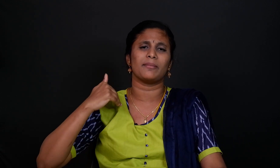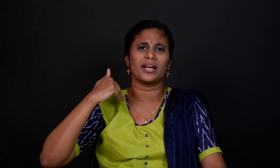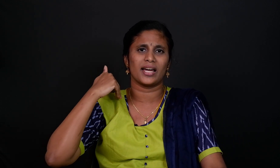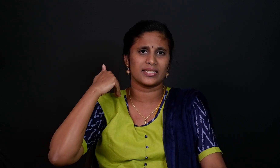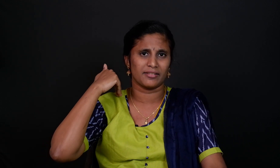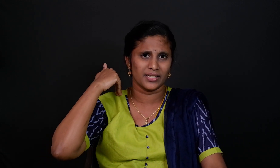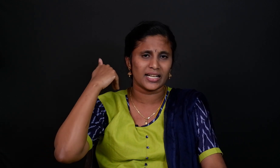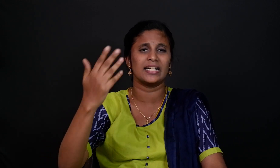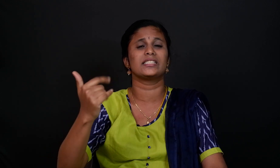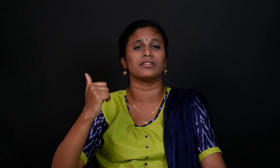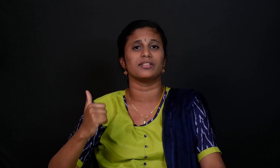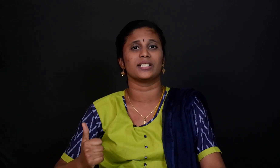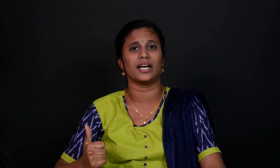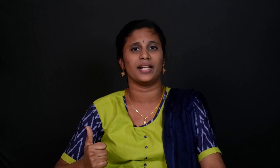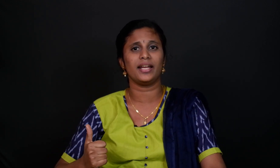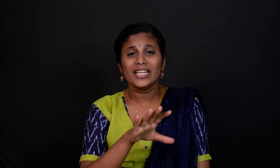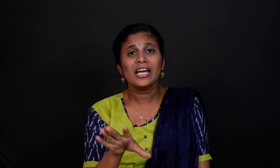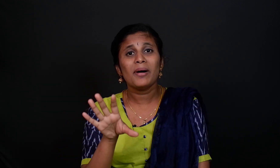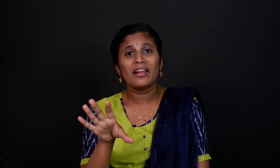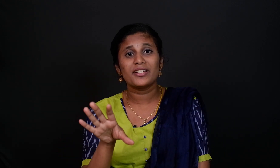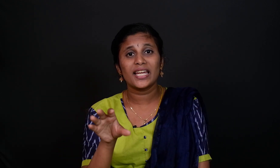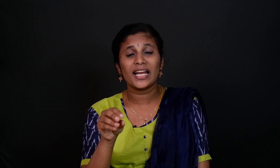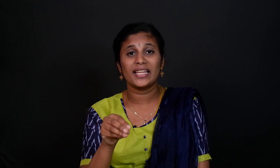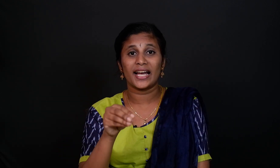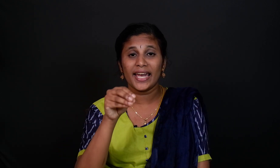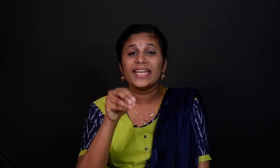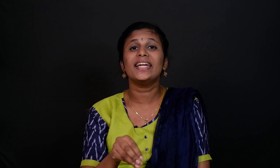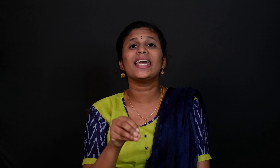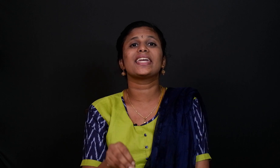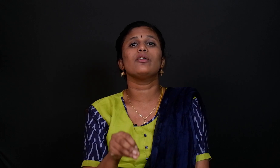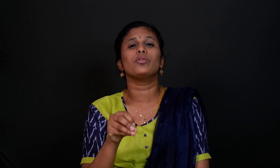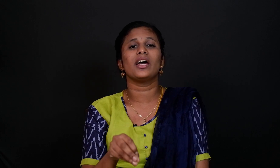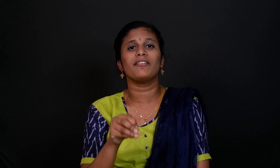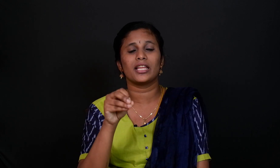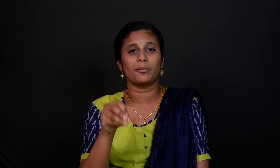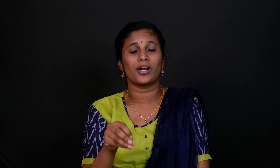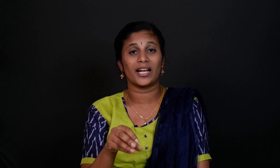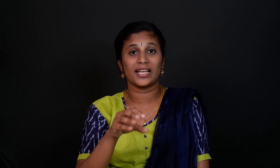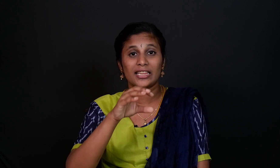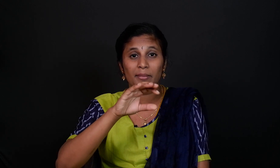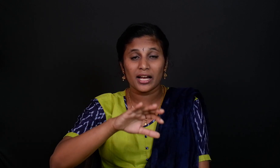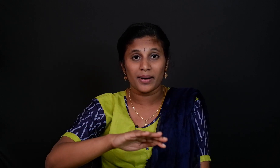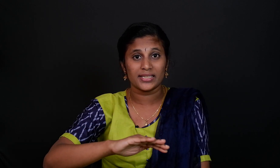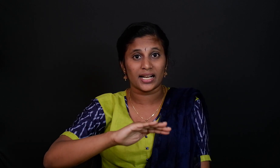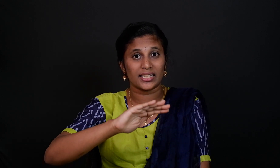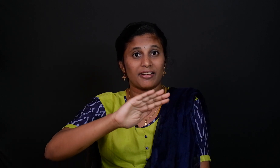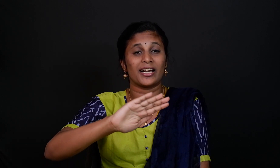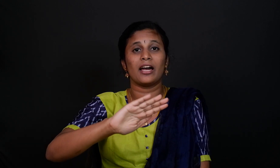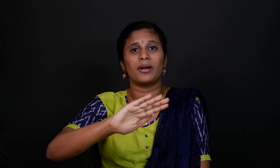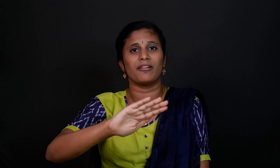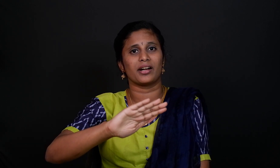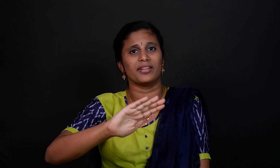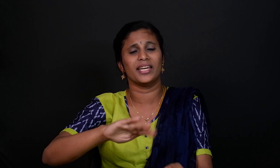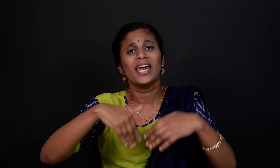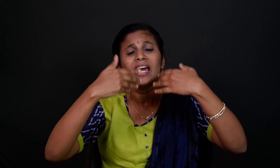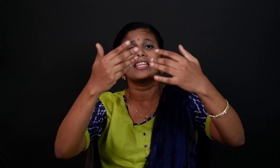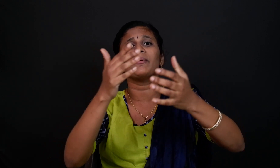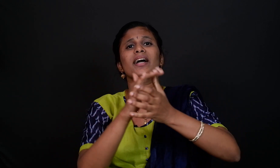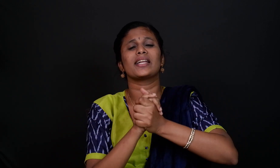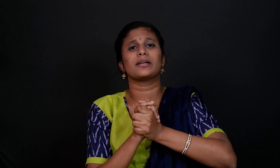தமிழக அரசை வந்து கண்டிச்சு வந்து வச்சிருக்காரு. இந்த மாதிரி விஷயங்கள் தாங்க இன்னைக்கு உண்ணாவிரத போராட்டத்துல தமிழக பாஜக தலைவர் அண்ணாமலை அவர்கள் வந்து தமிழக அரசை